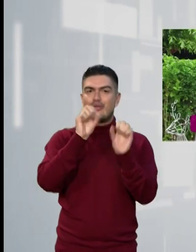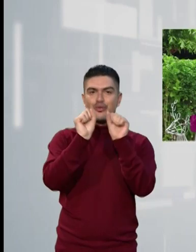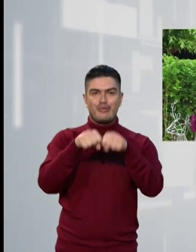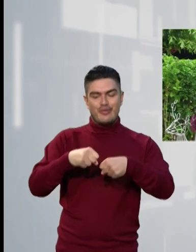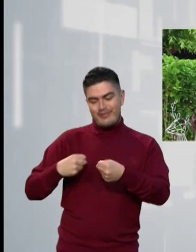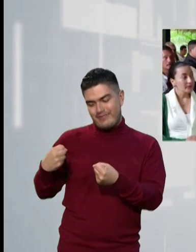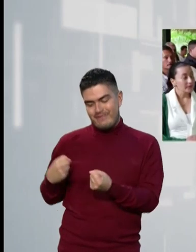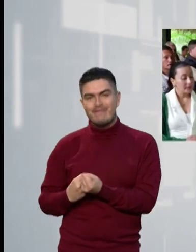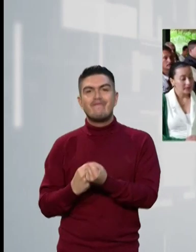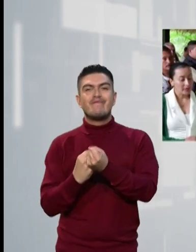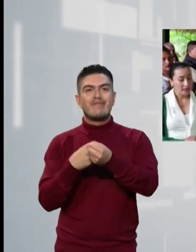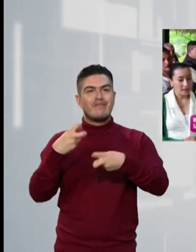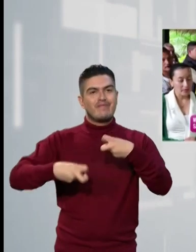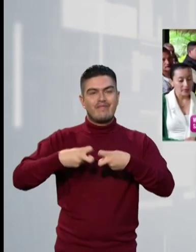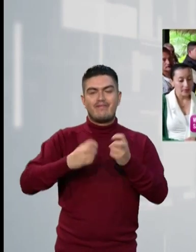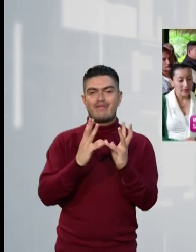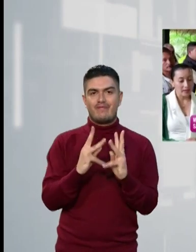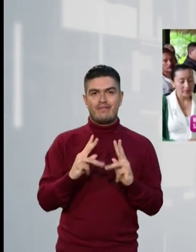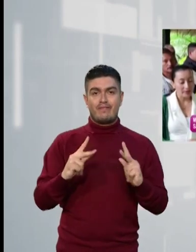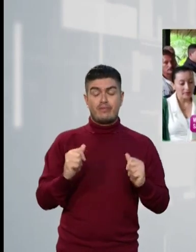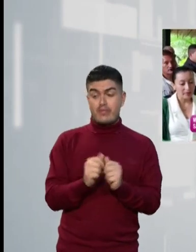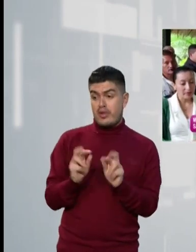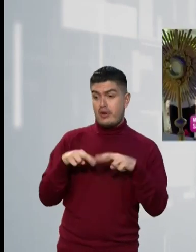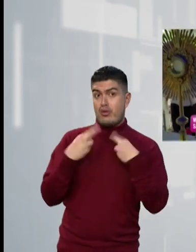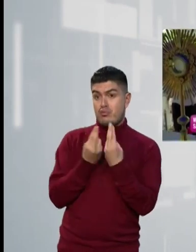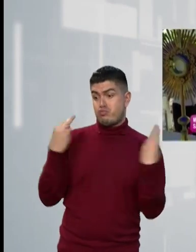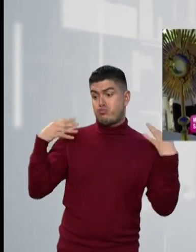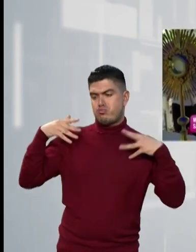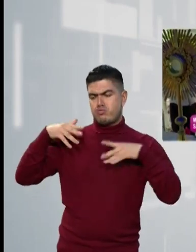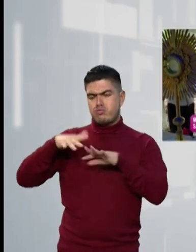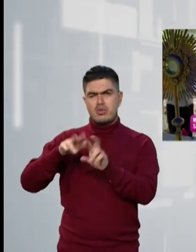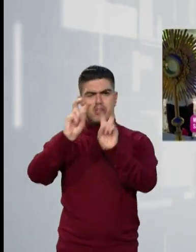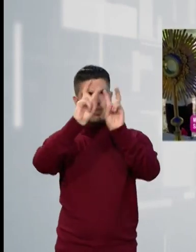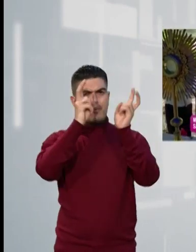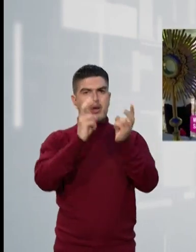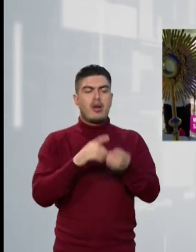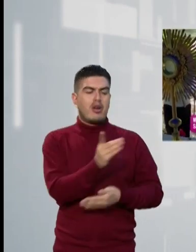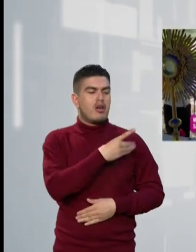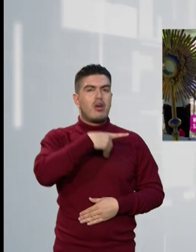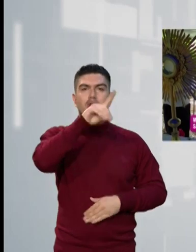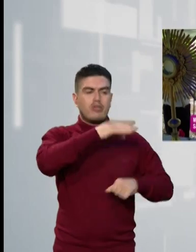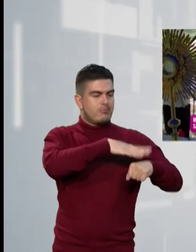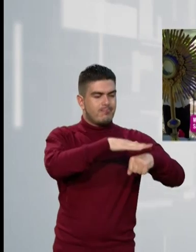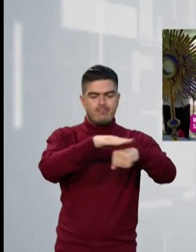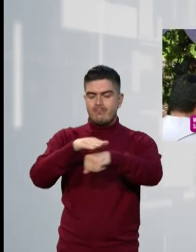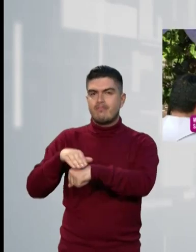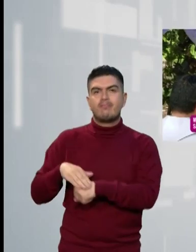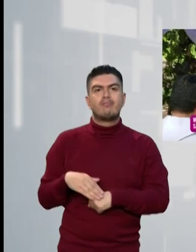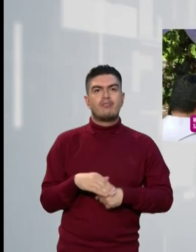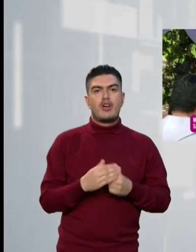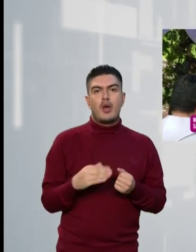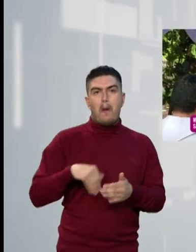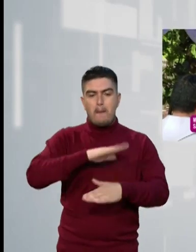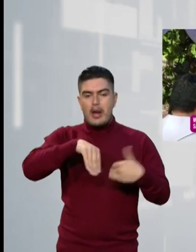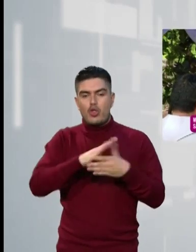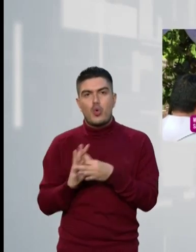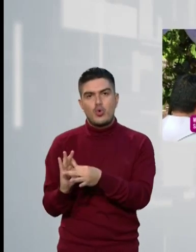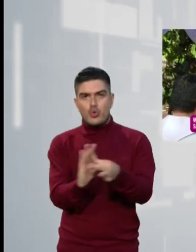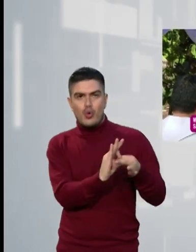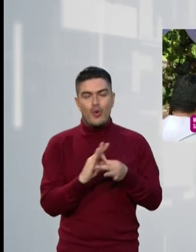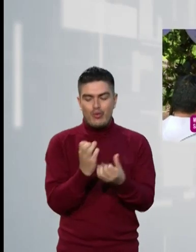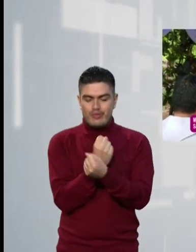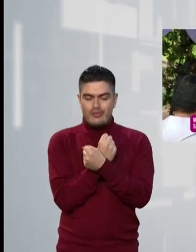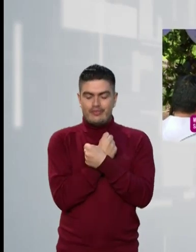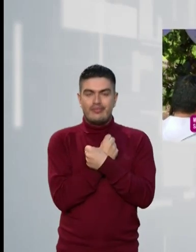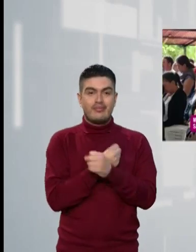esta situación el encuentro giró en torno al Ema llamados por Dios a formar una comunidad de amor en este sentido el padre